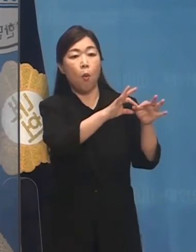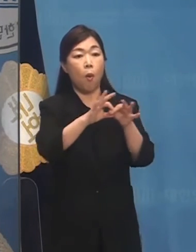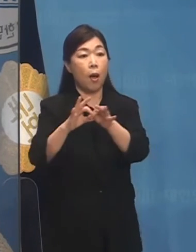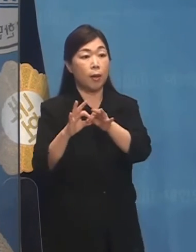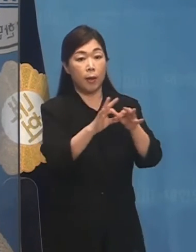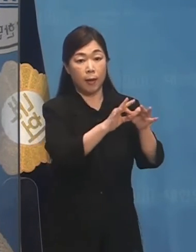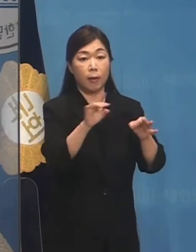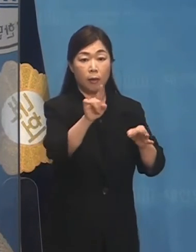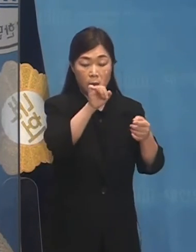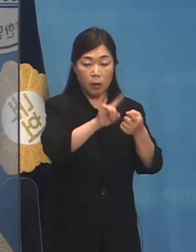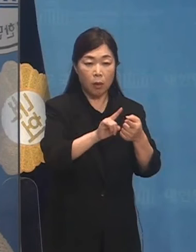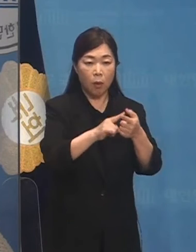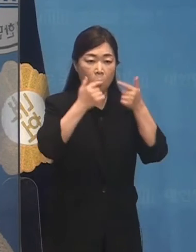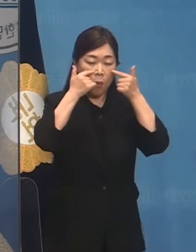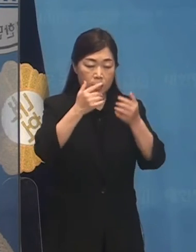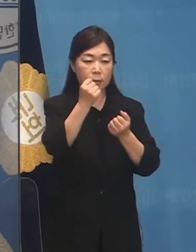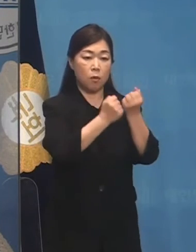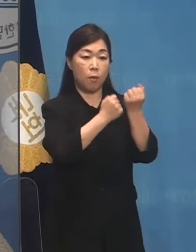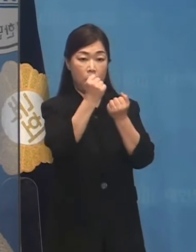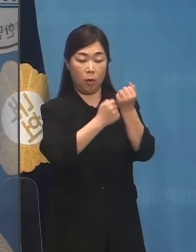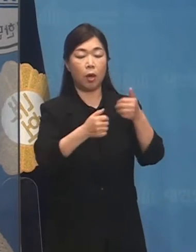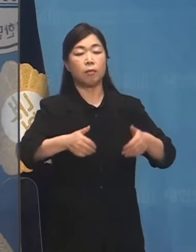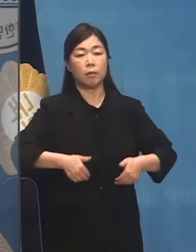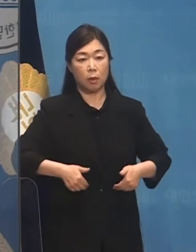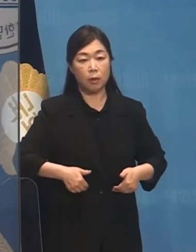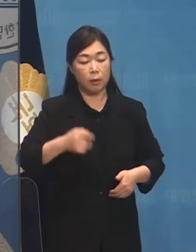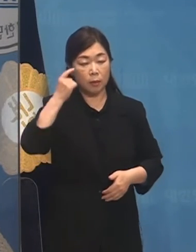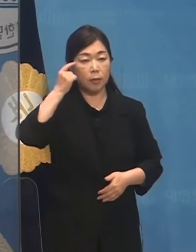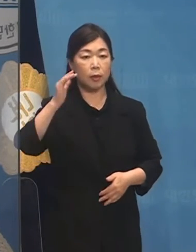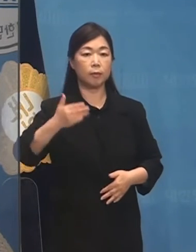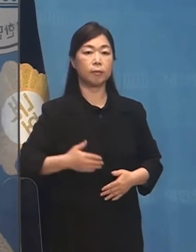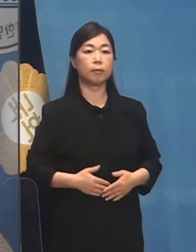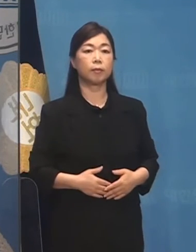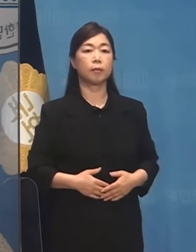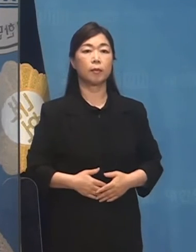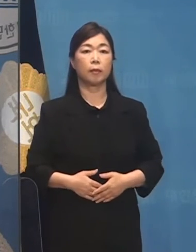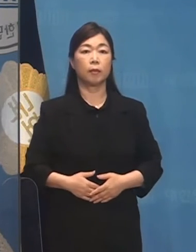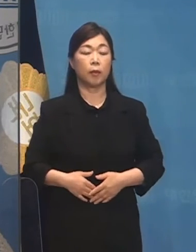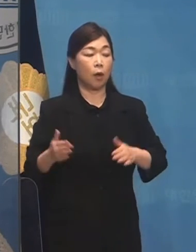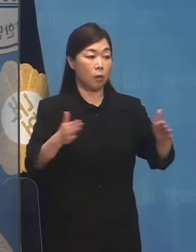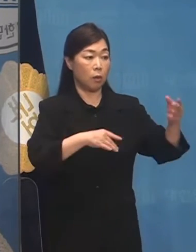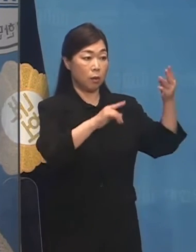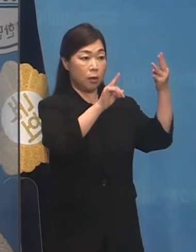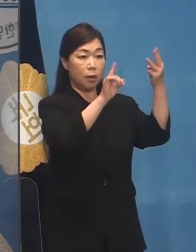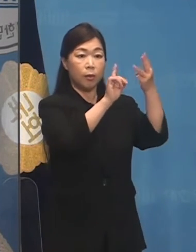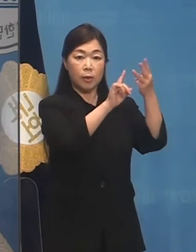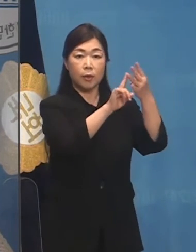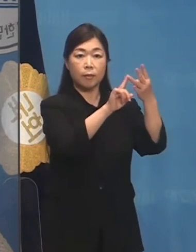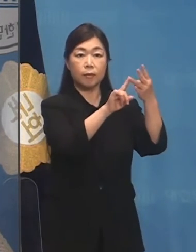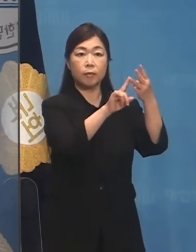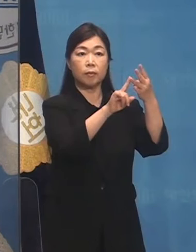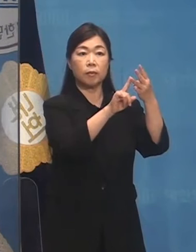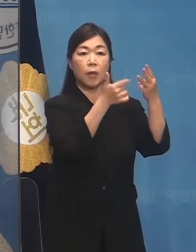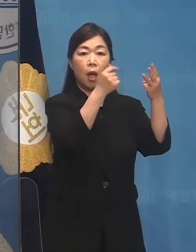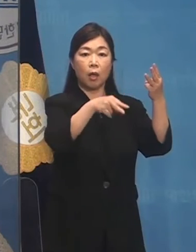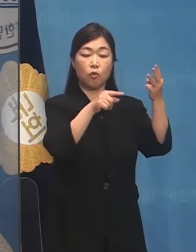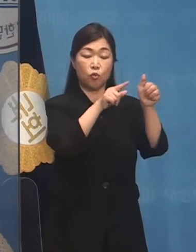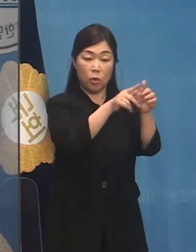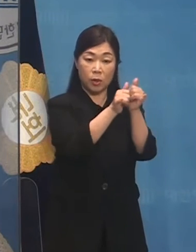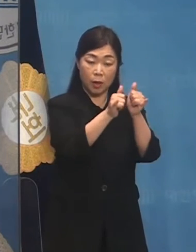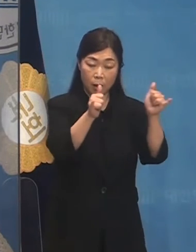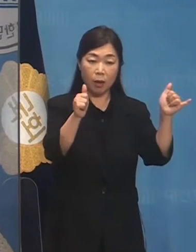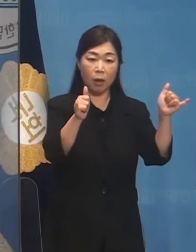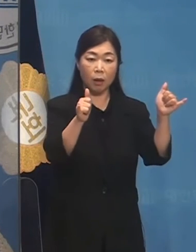있는지에 대해서도 확실한 소명이 필요하다고 생각을 합니다. 세 번째로는 한덕수